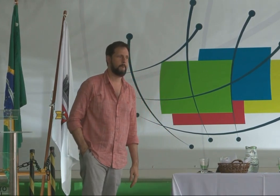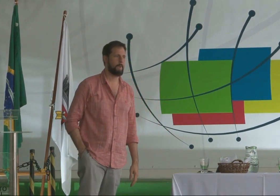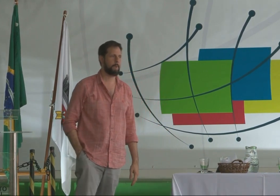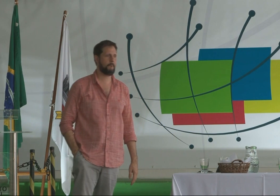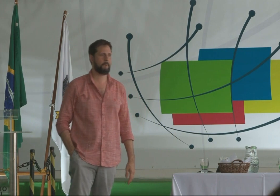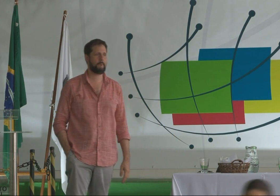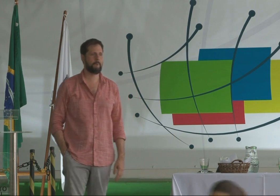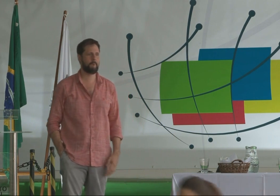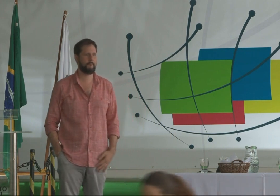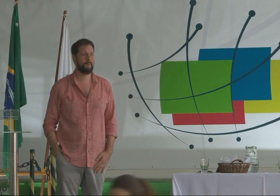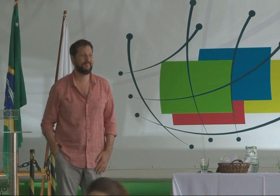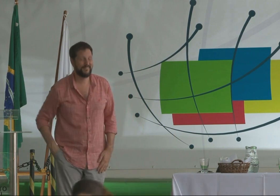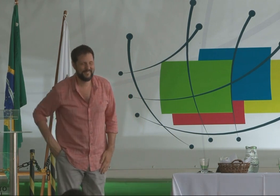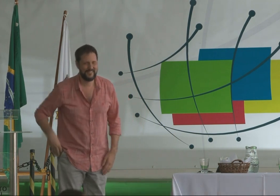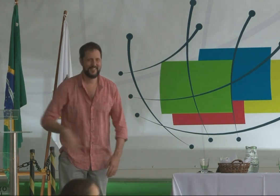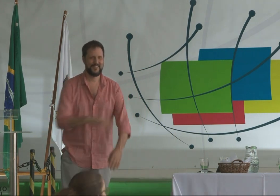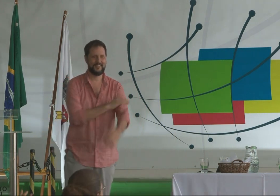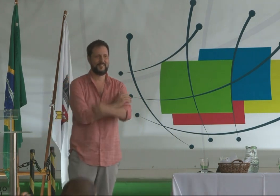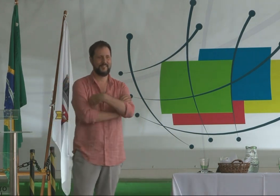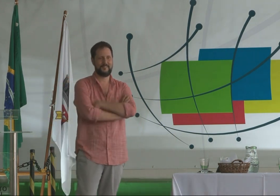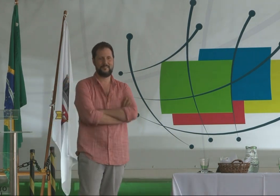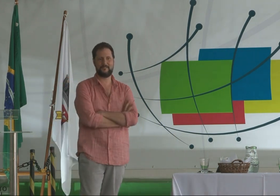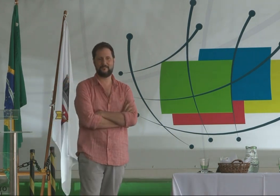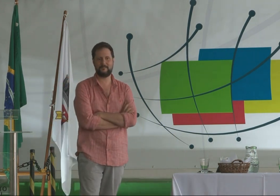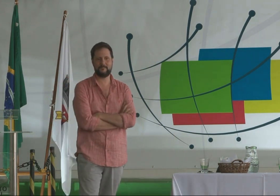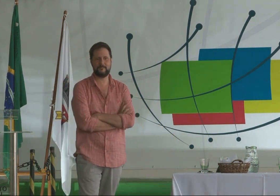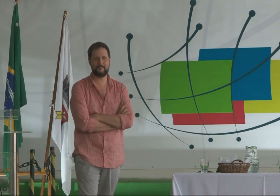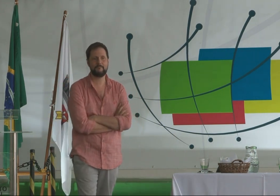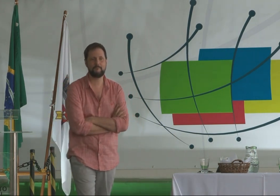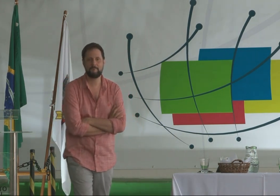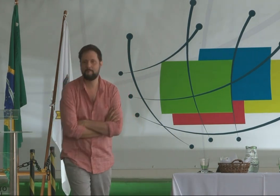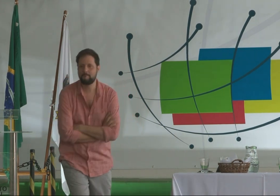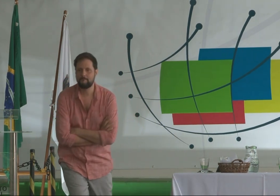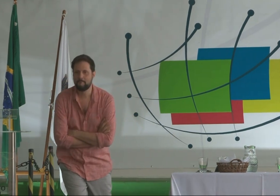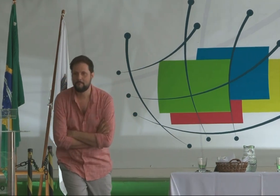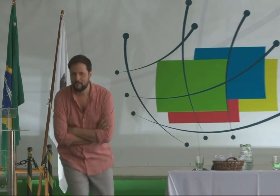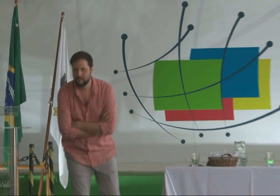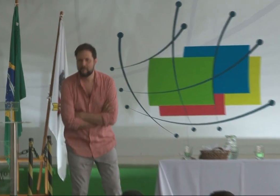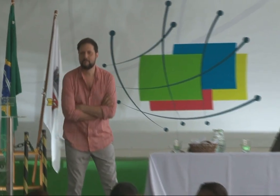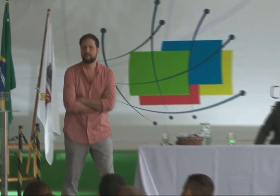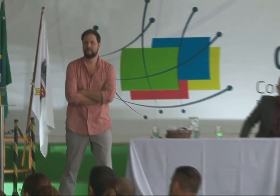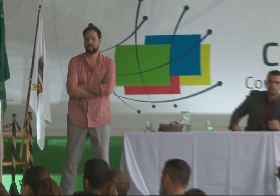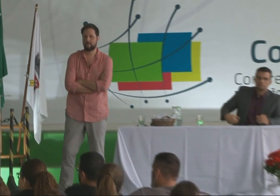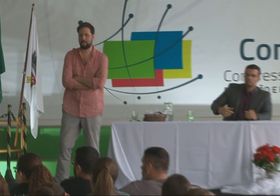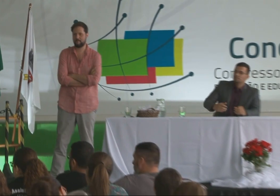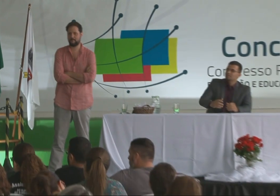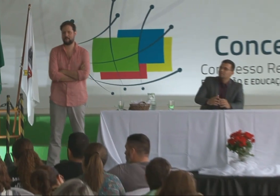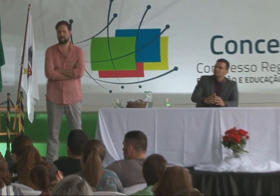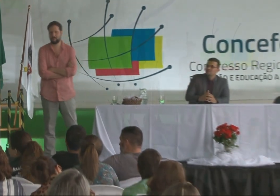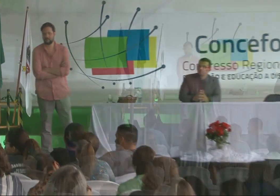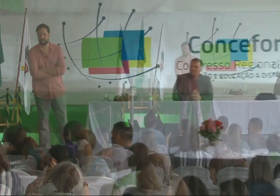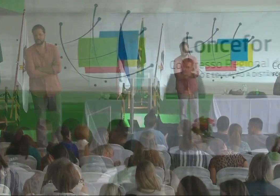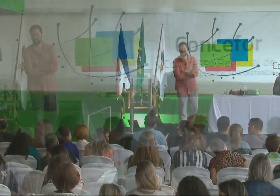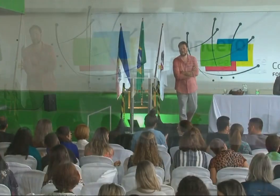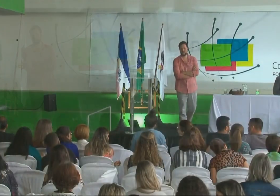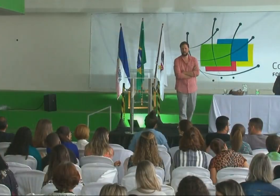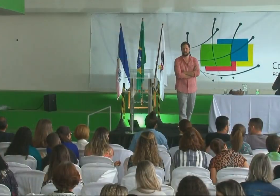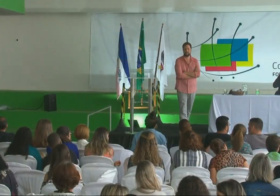Bom dia. Primeiramente, muito obrigada pela sua presença aqui. E por compartilhar com a